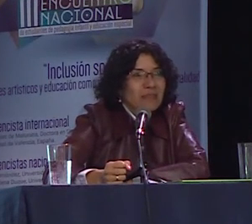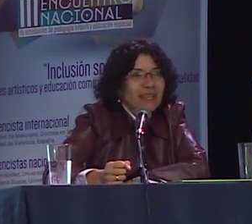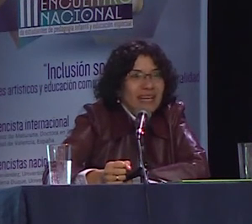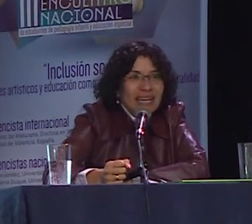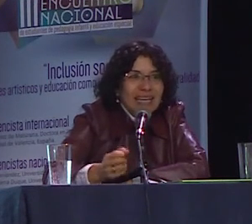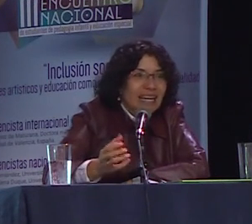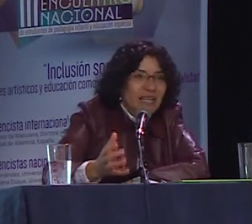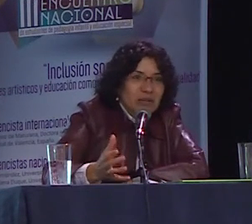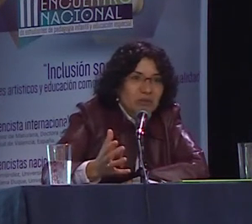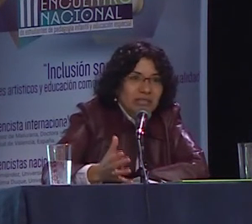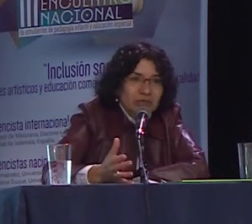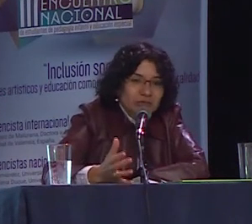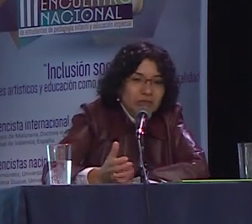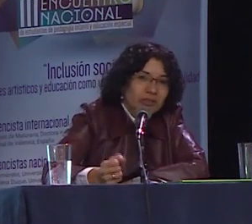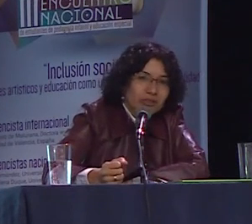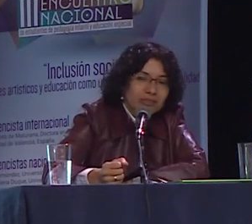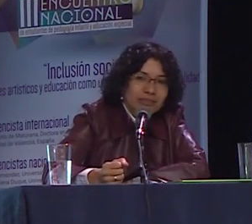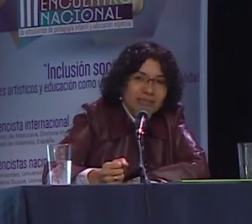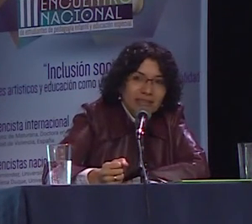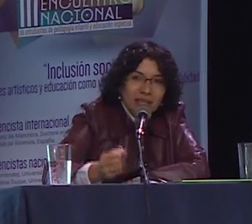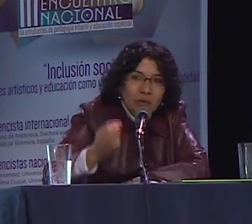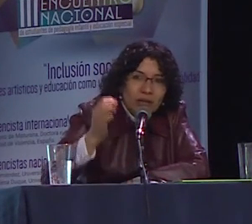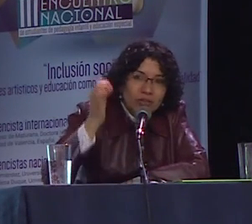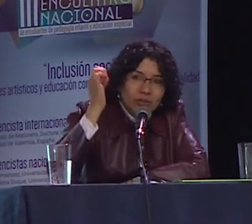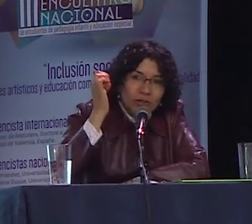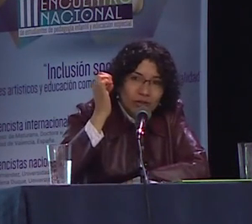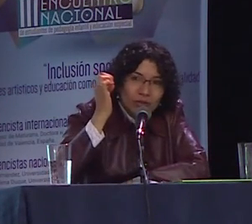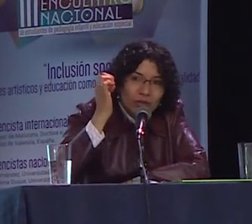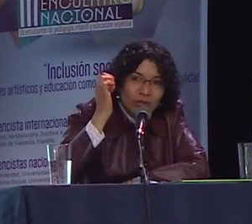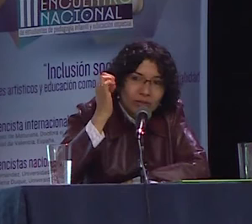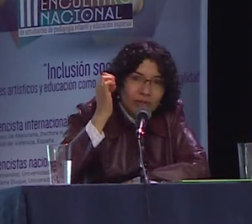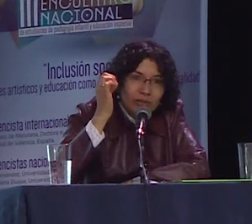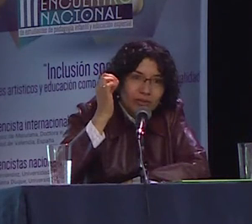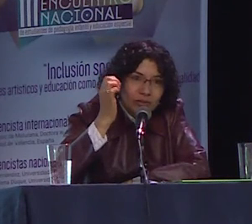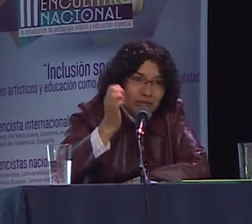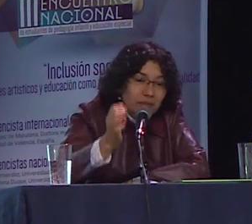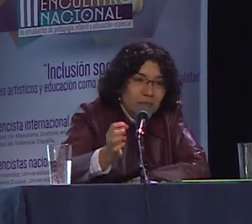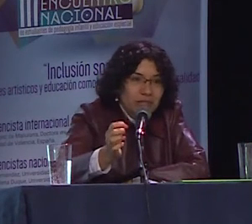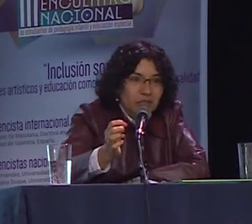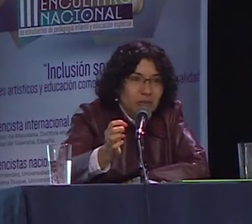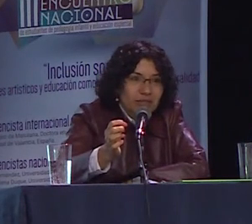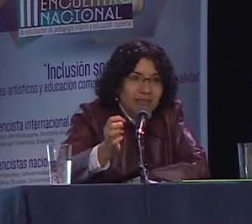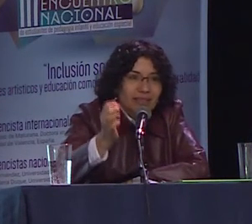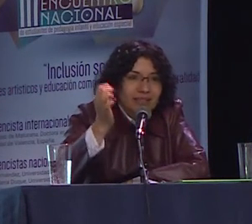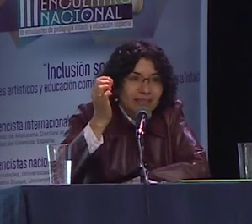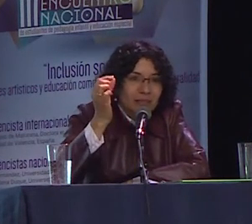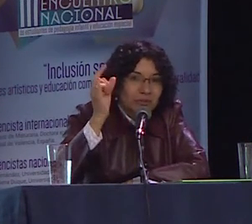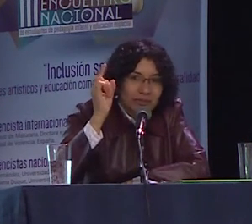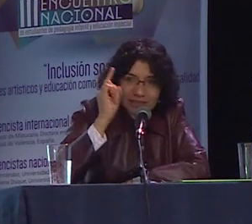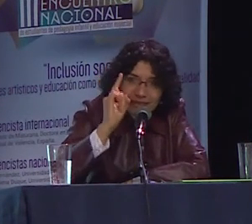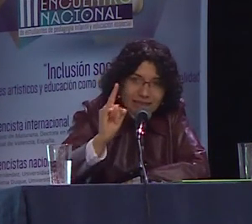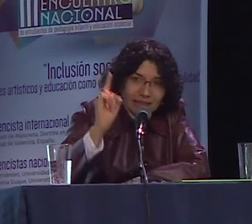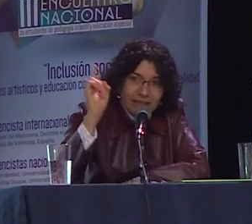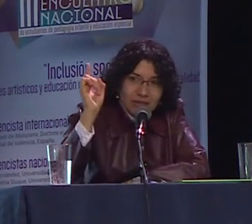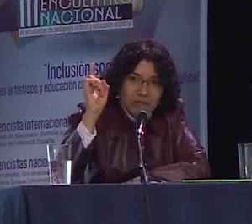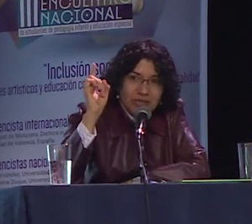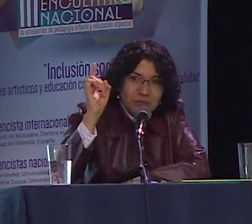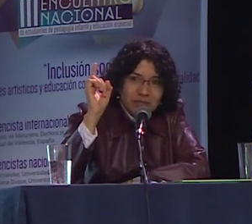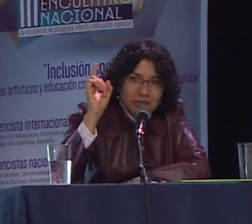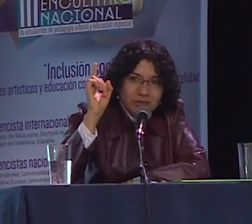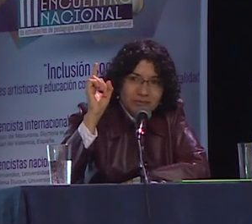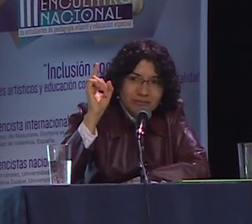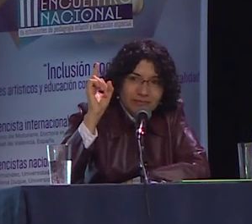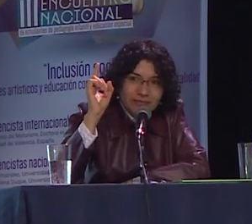entrada, cada uno de nosotros, cuando nos llaman por el nombre, sentimos de entrada